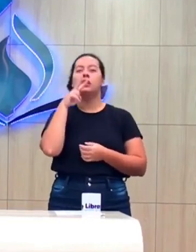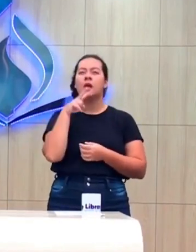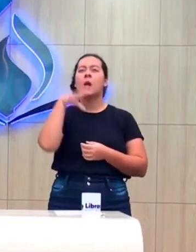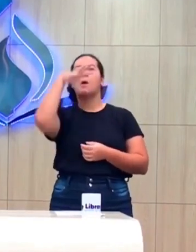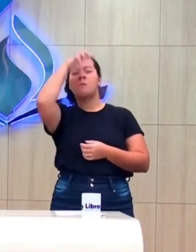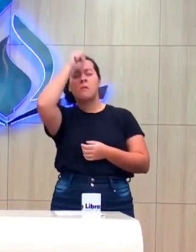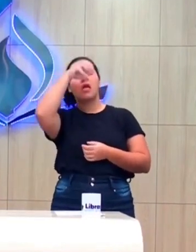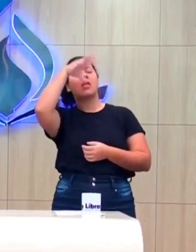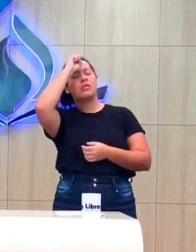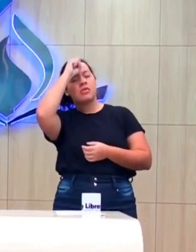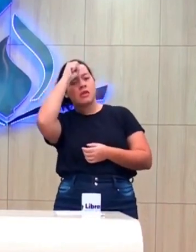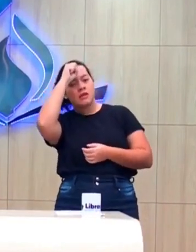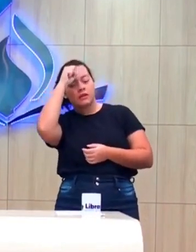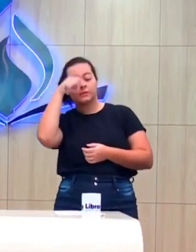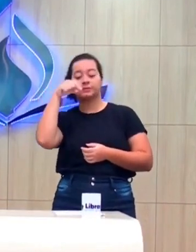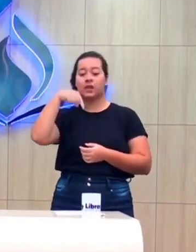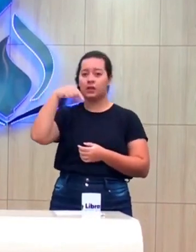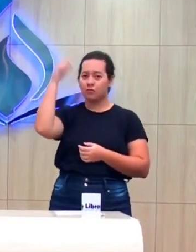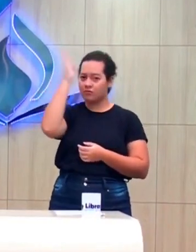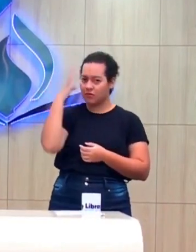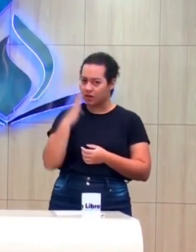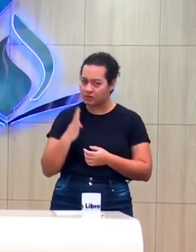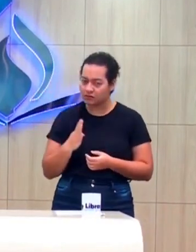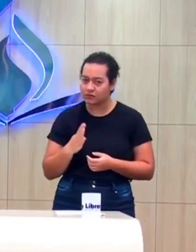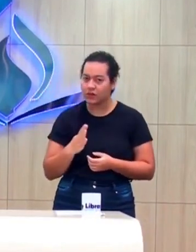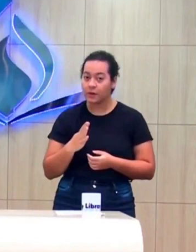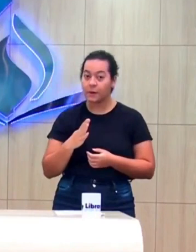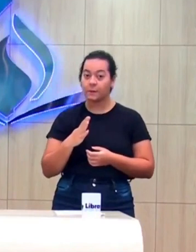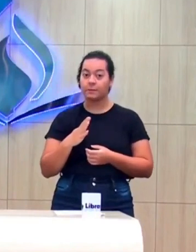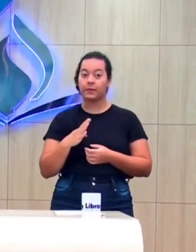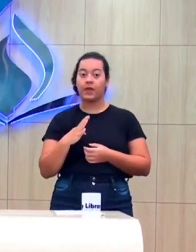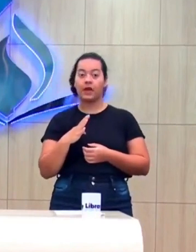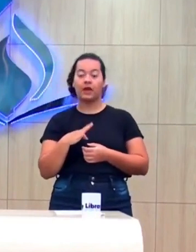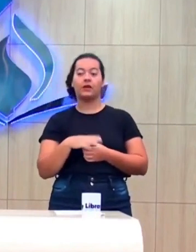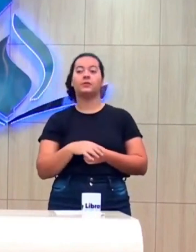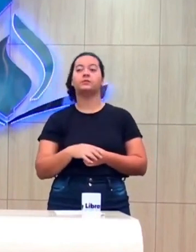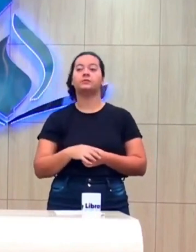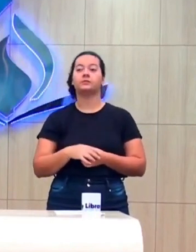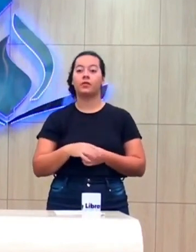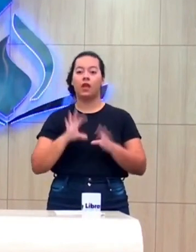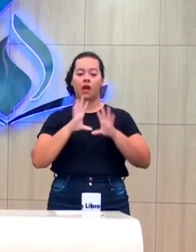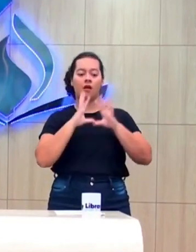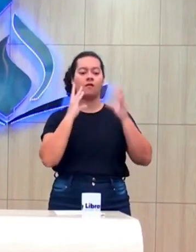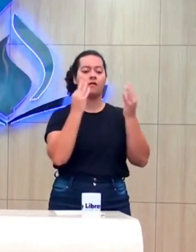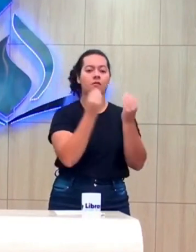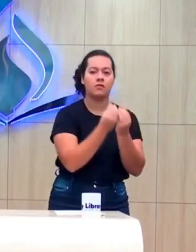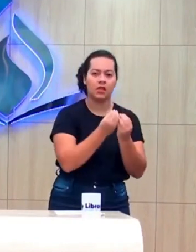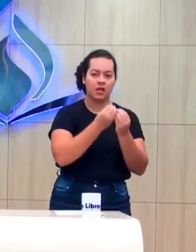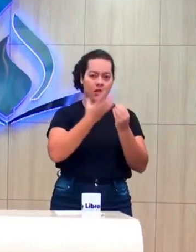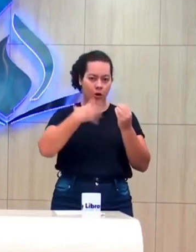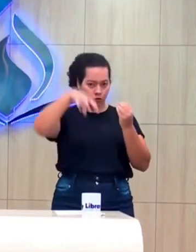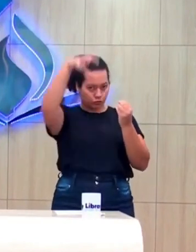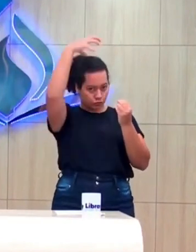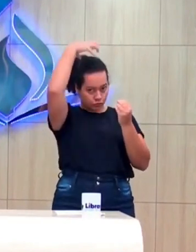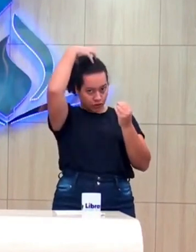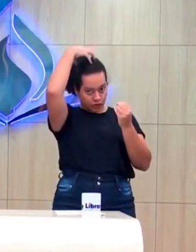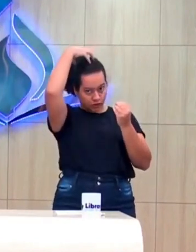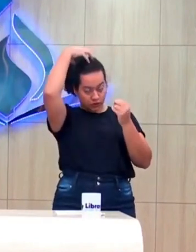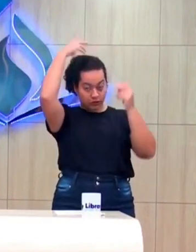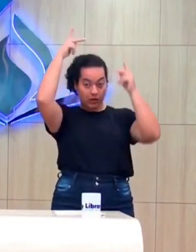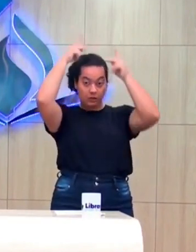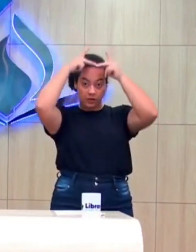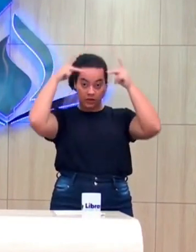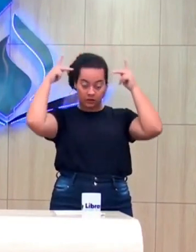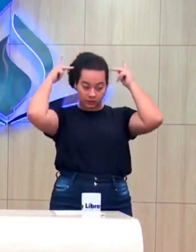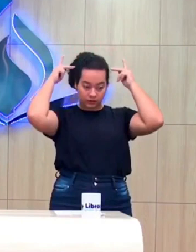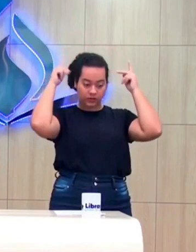história, neste momento aqui no Brasil, a família real estava estabelecida, morando